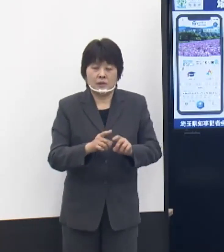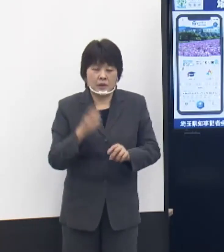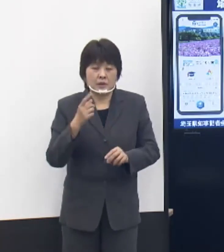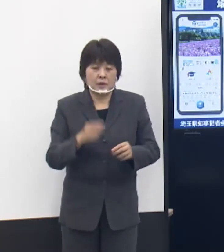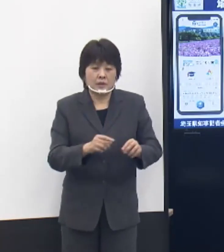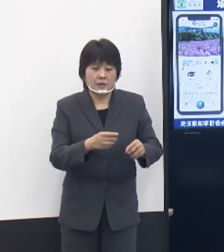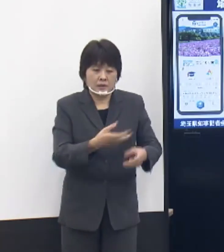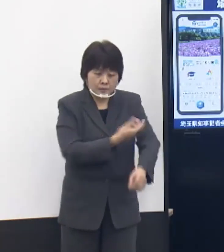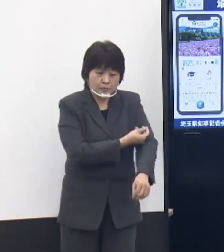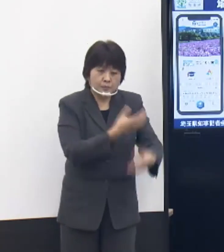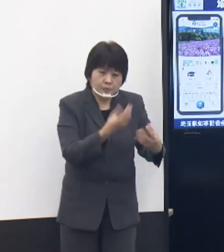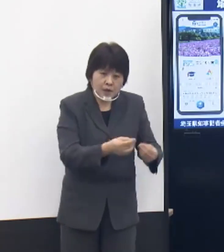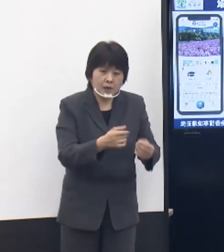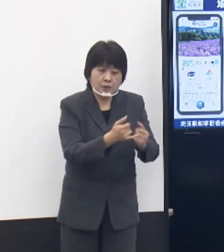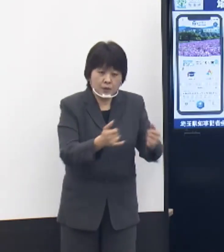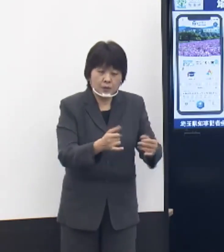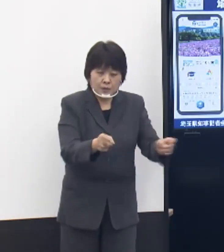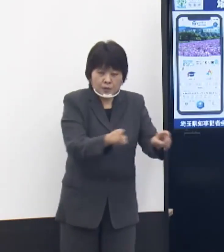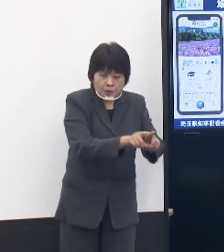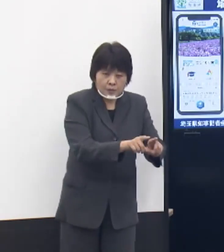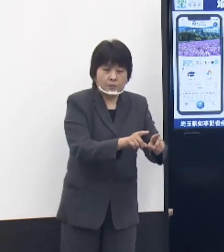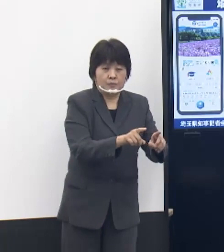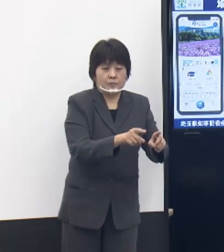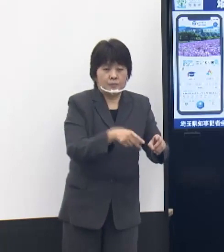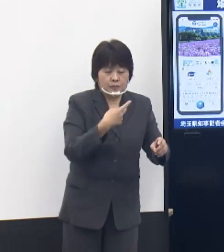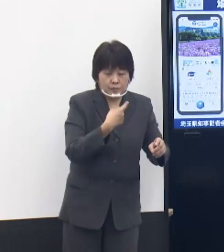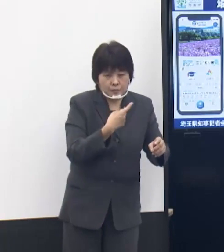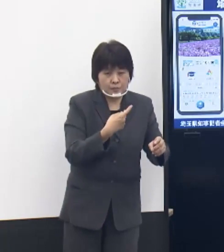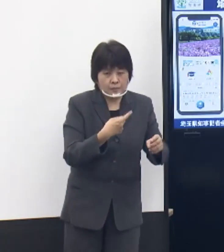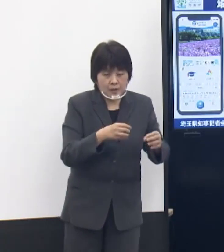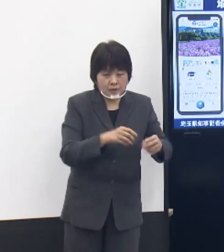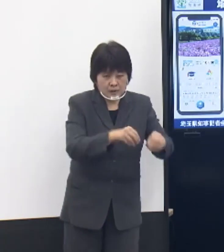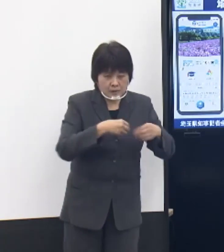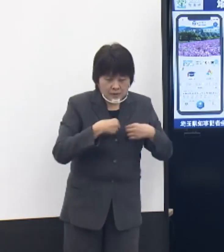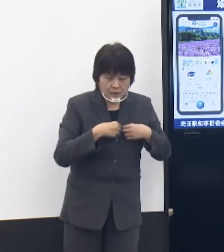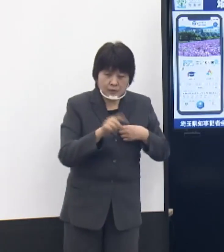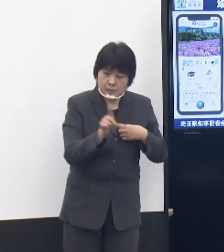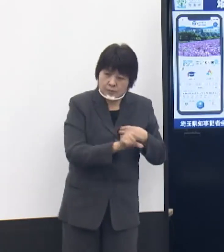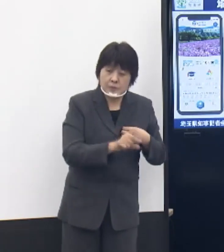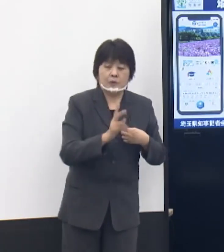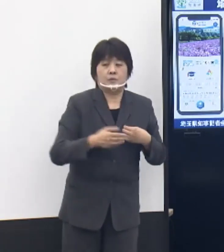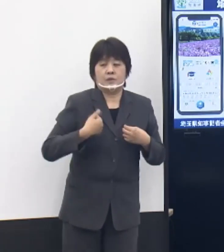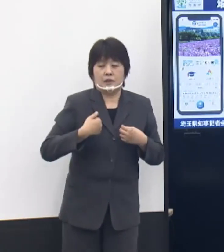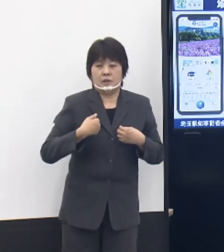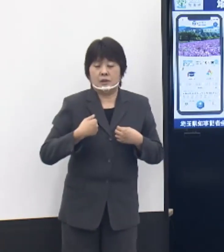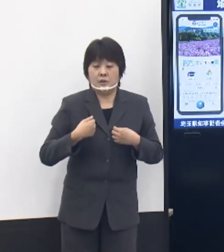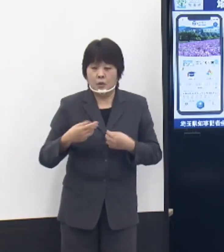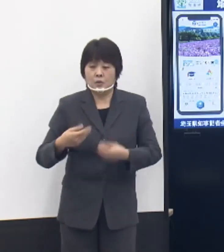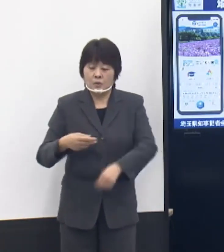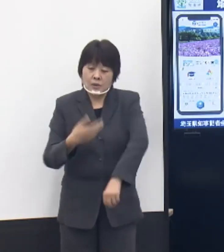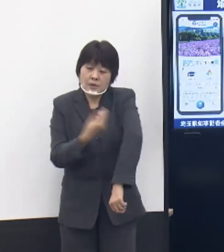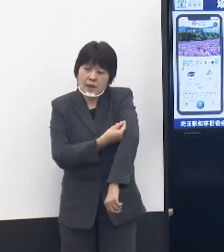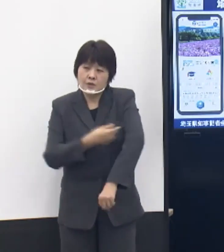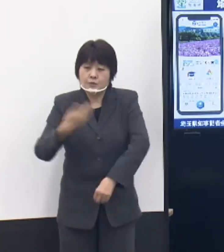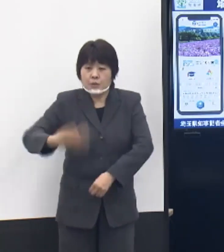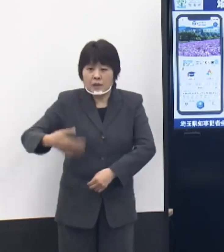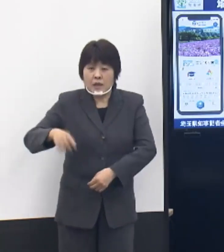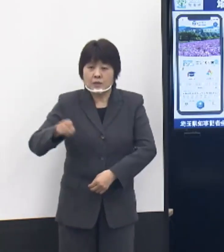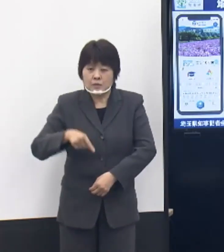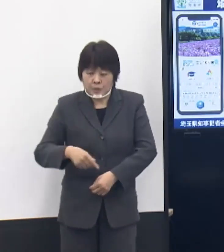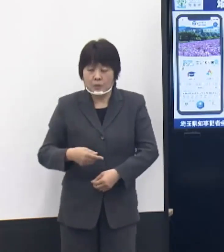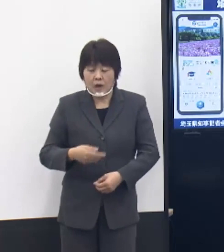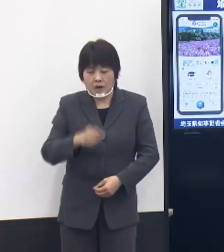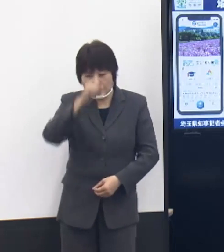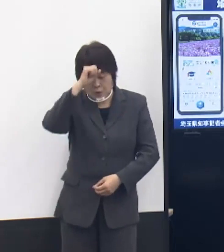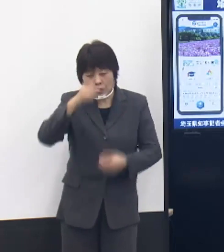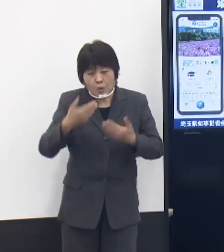るので、最終的には結果としては接種ができない方、重症化する可能性が高いので、そういった方を守ることにつながると